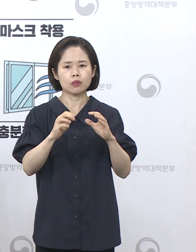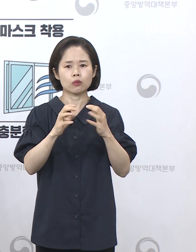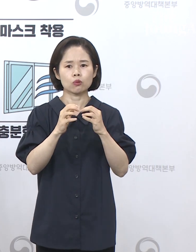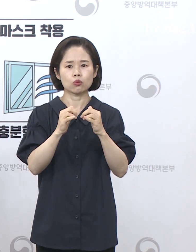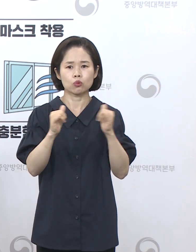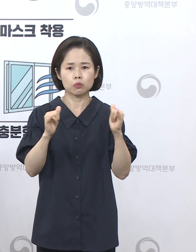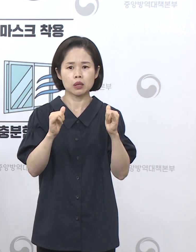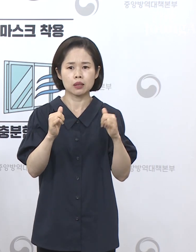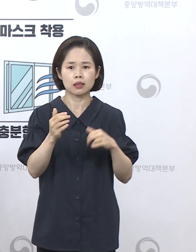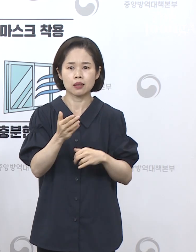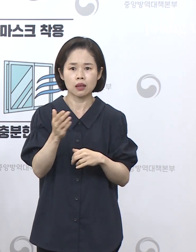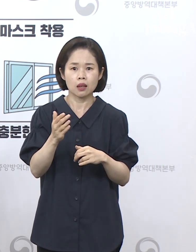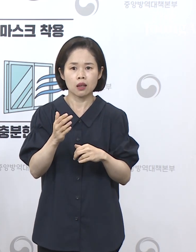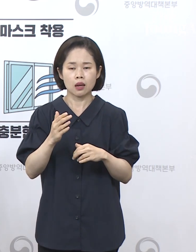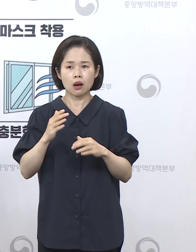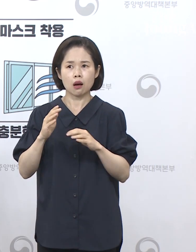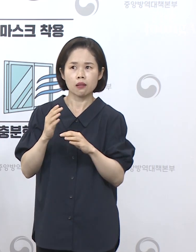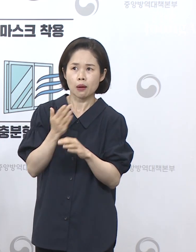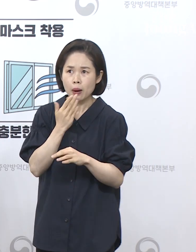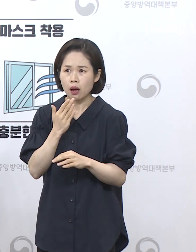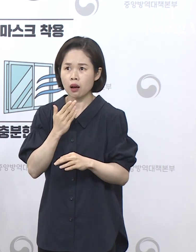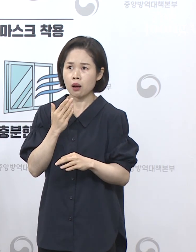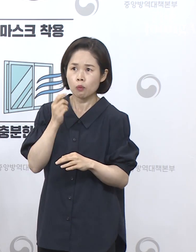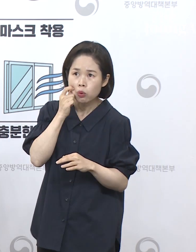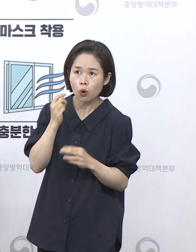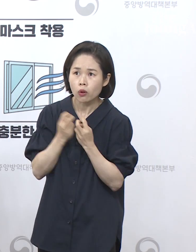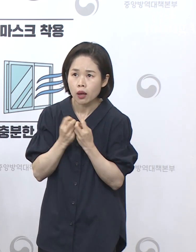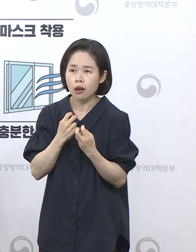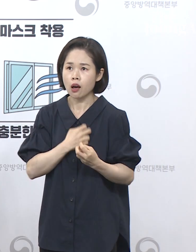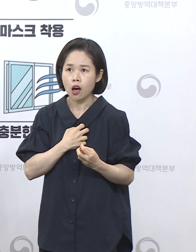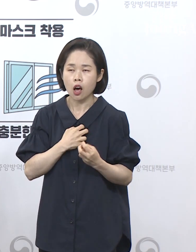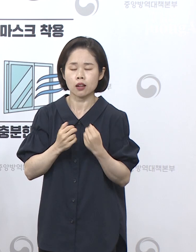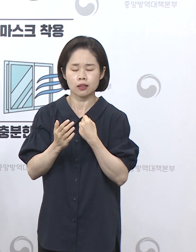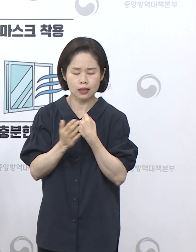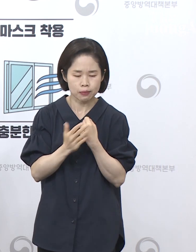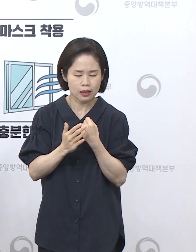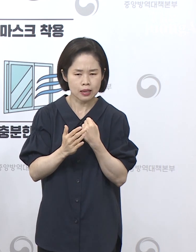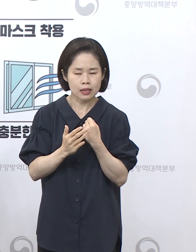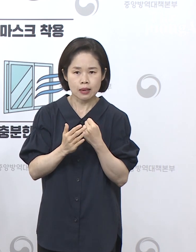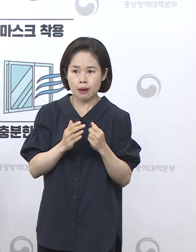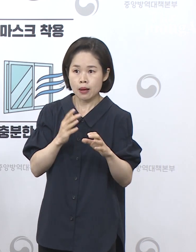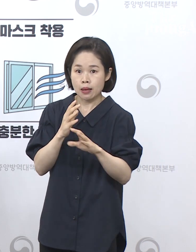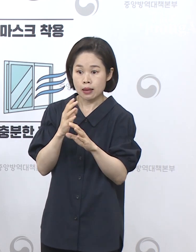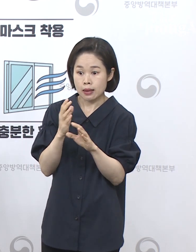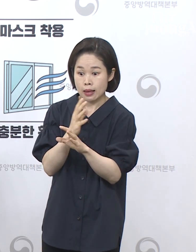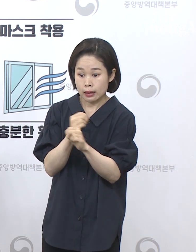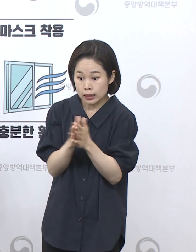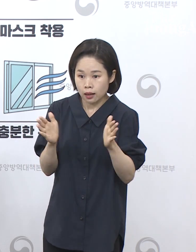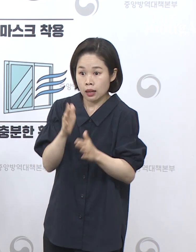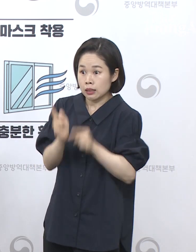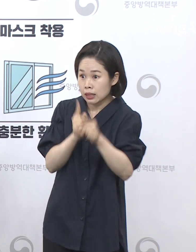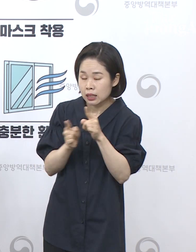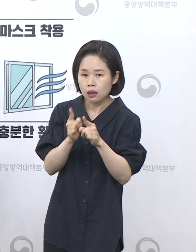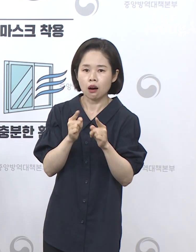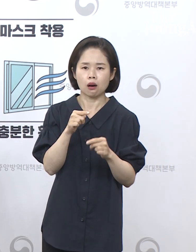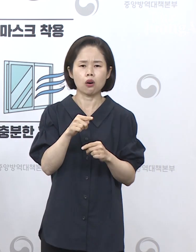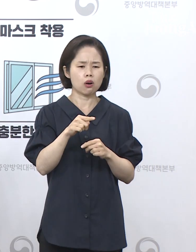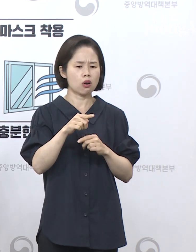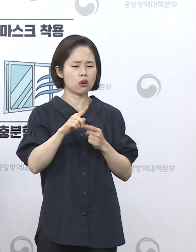예약을 서둘러서 하시는 부분에 대해서는 충분한 설명이 좀 부족했고, 물량 관리나 설명에 대한 것들을